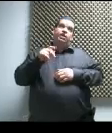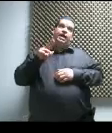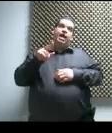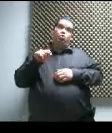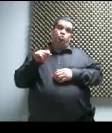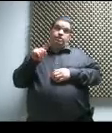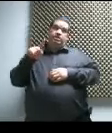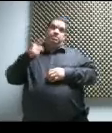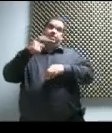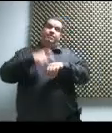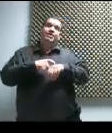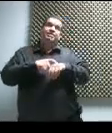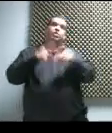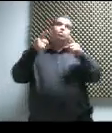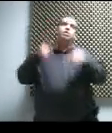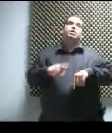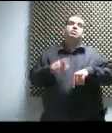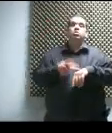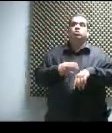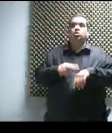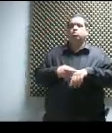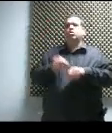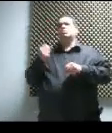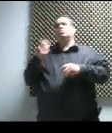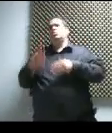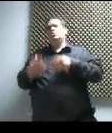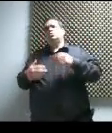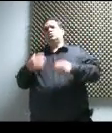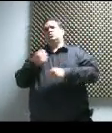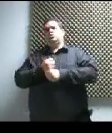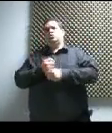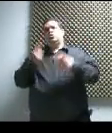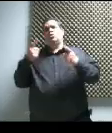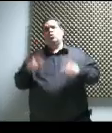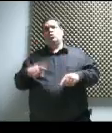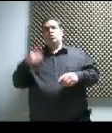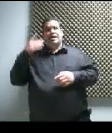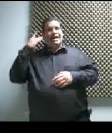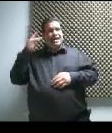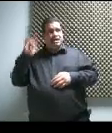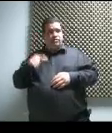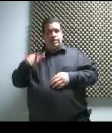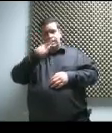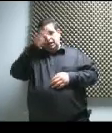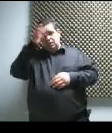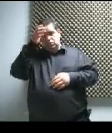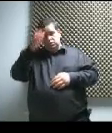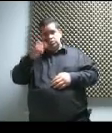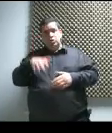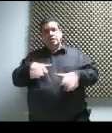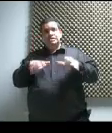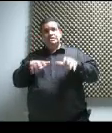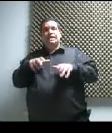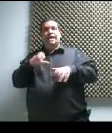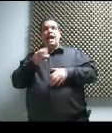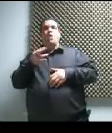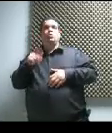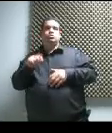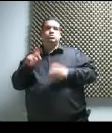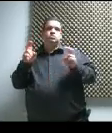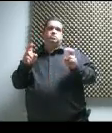va a hacer en Puerto Rico, pero se lleva haciendo por muchísimos años en California. Ahí fue donde nació el concepto del ShakeOut. Y ahora